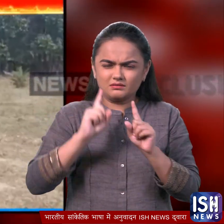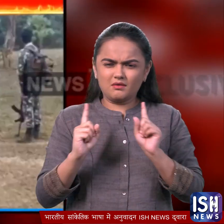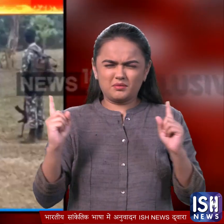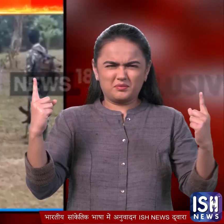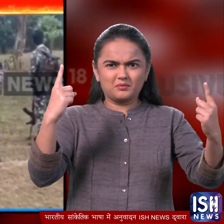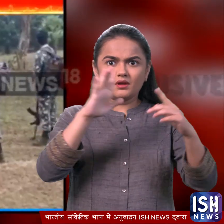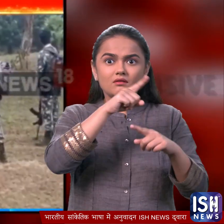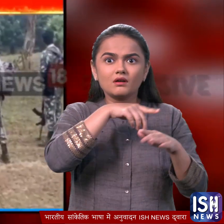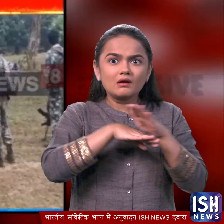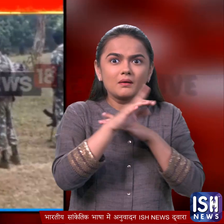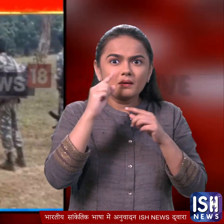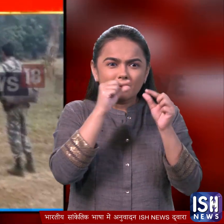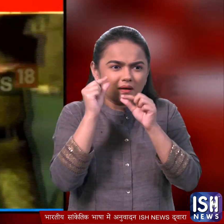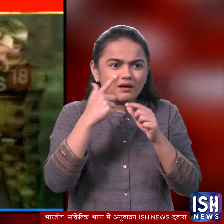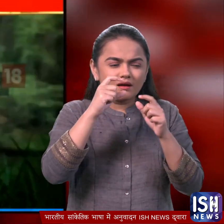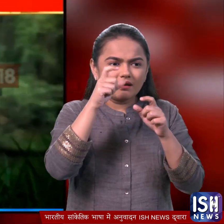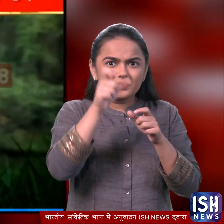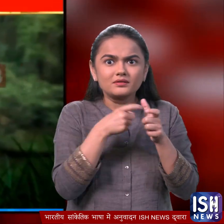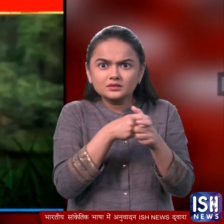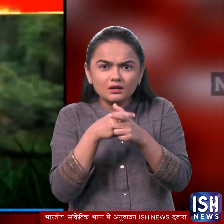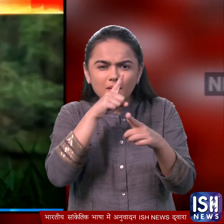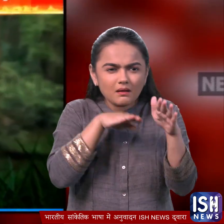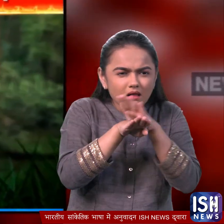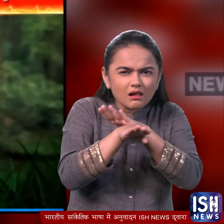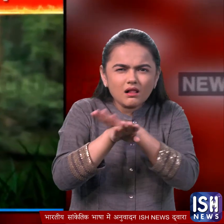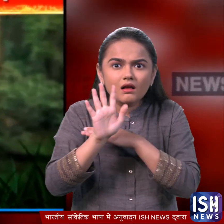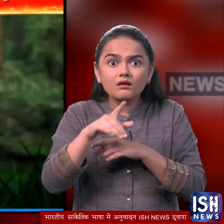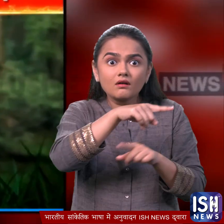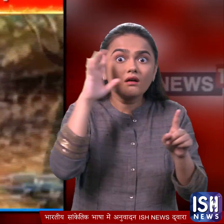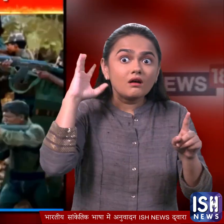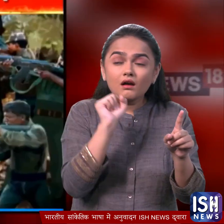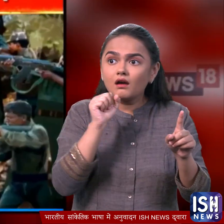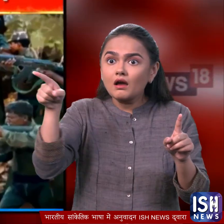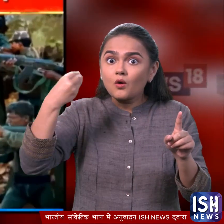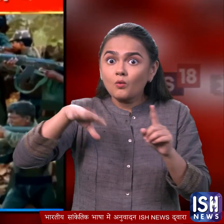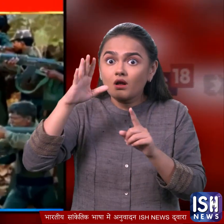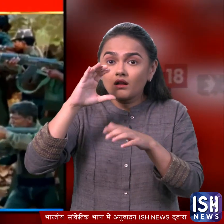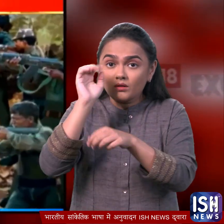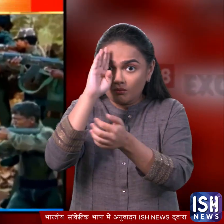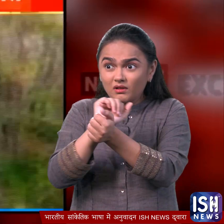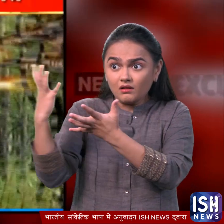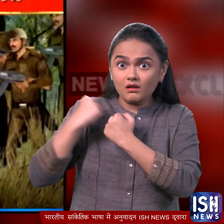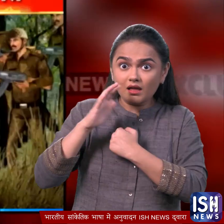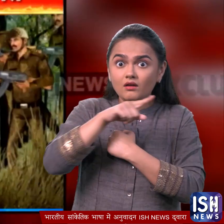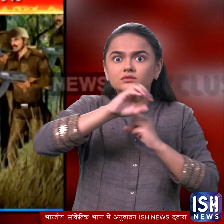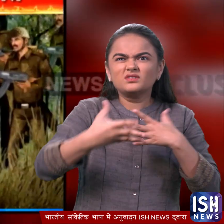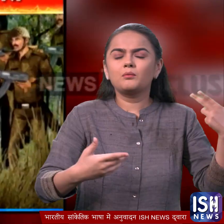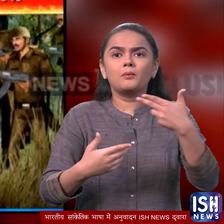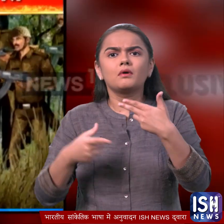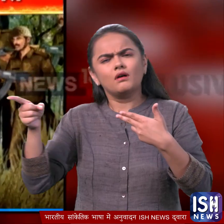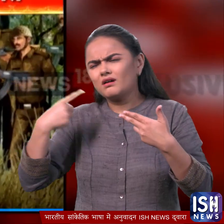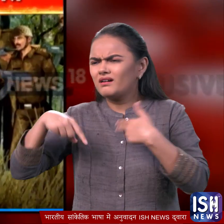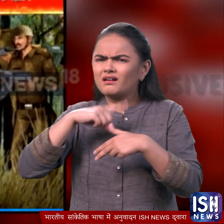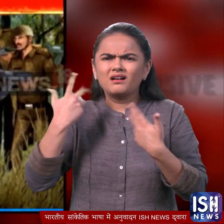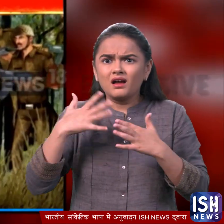की जिसमें कई नक्सलियों के छिपे होने की खबर मिली थी। बताया गया कि जवानों की भनक लगते ही नक्सलियों ने उन पर फायरिंग शुरू कर दी, जिसके बाद सुरक्षा बल के